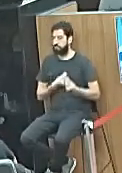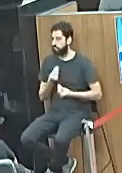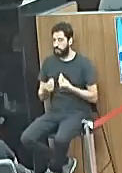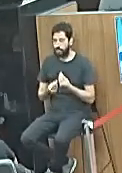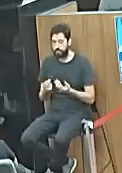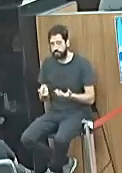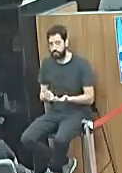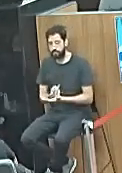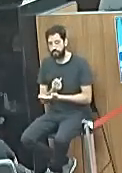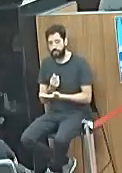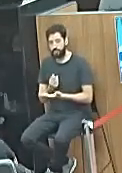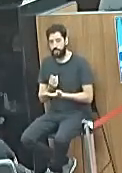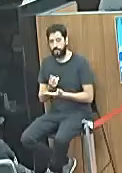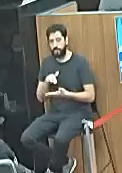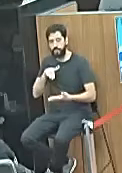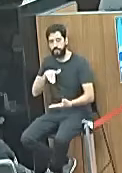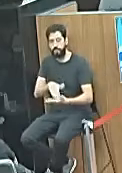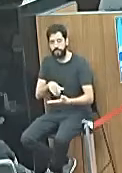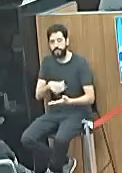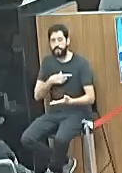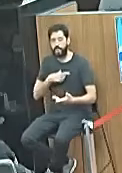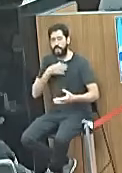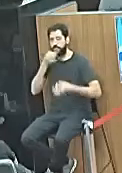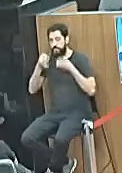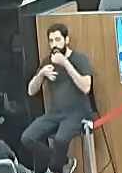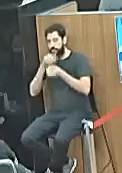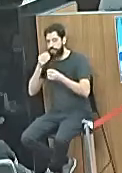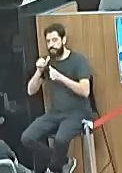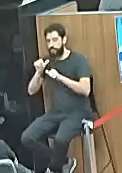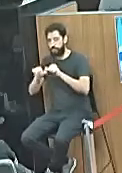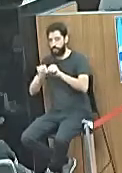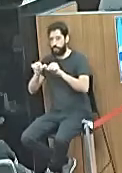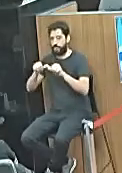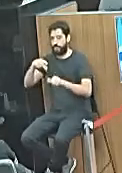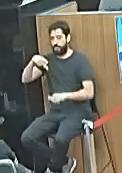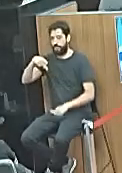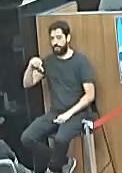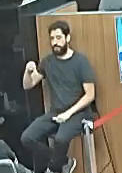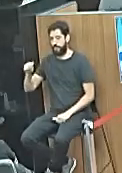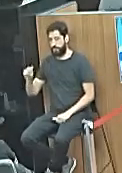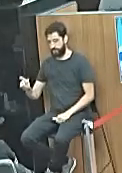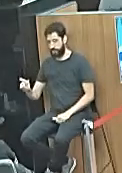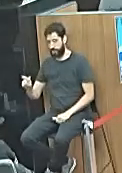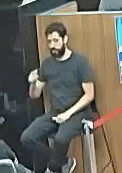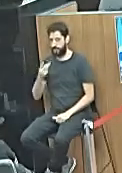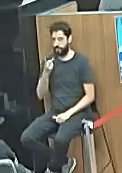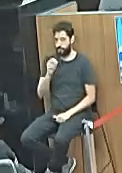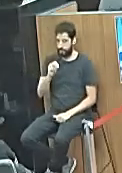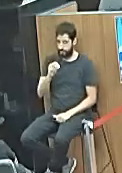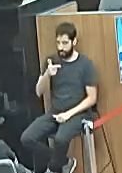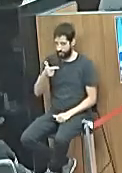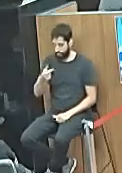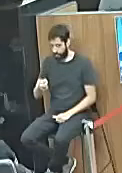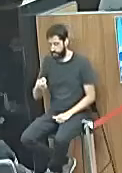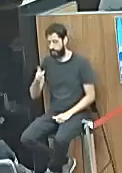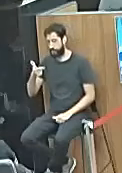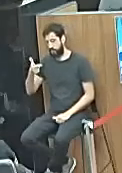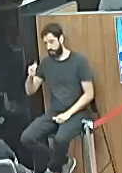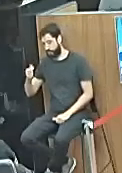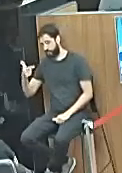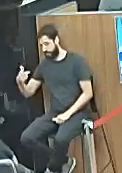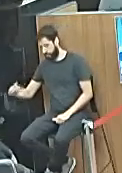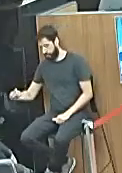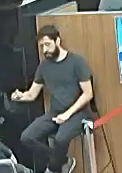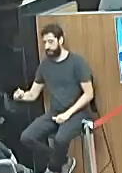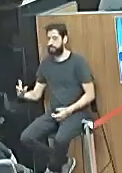foram apresentadas sugestões de alteração no pp a ge 2020 e 2023 e de recomendações